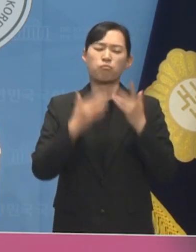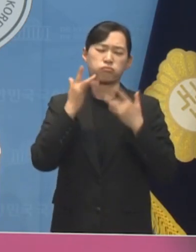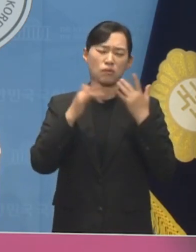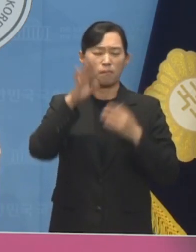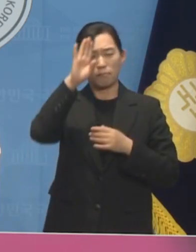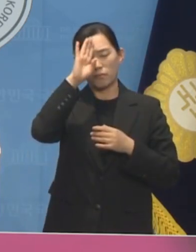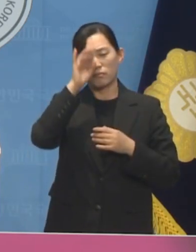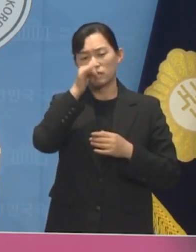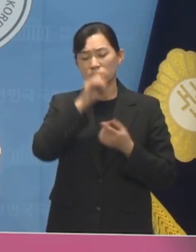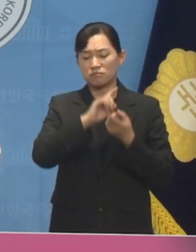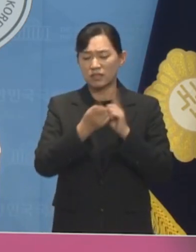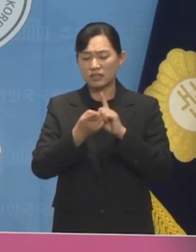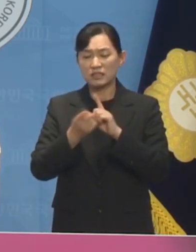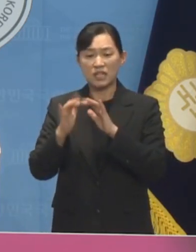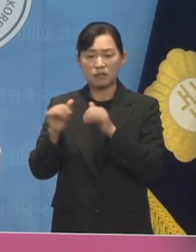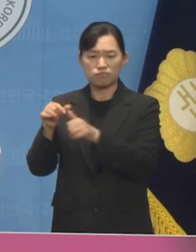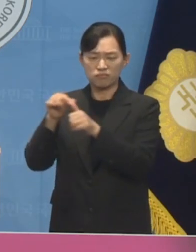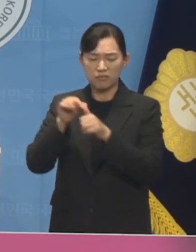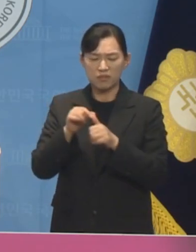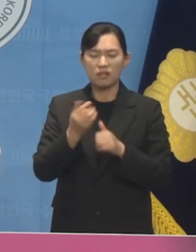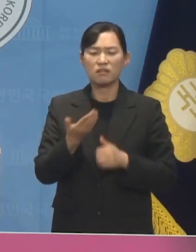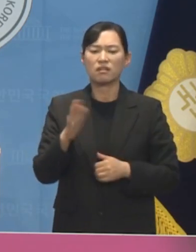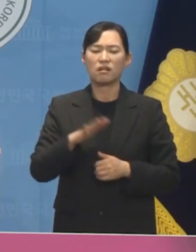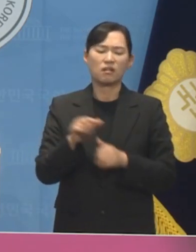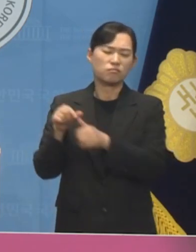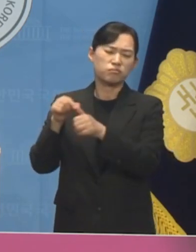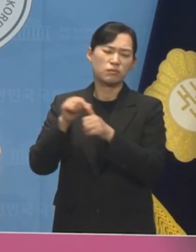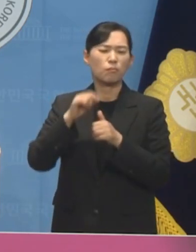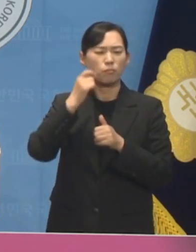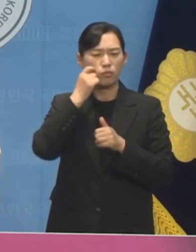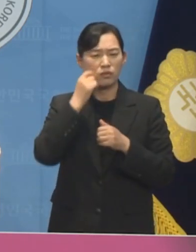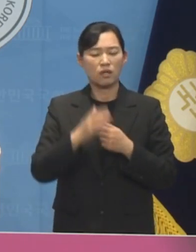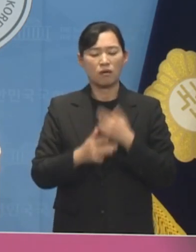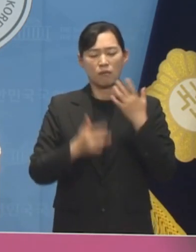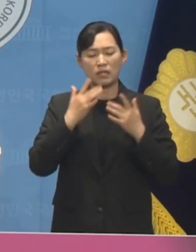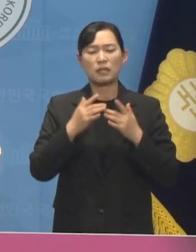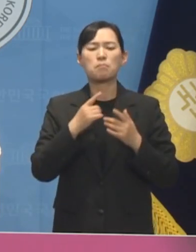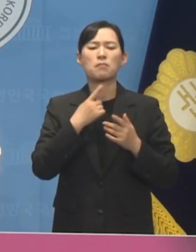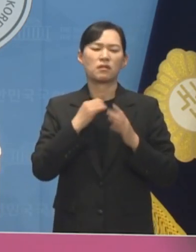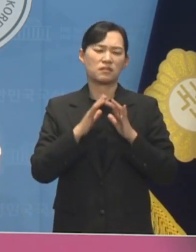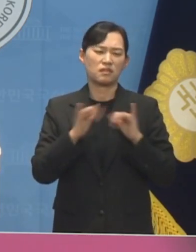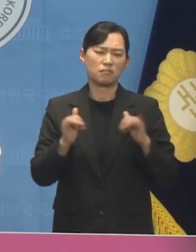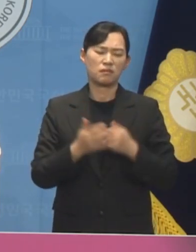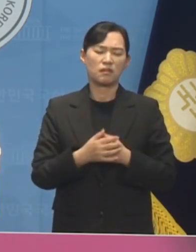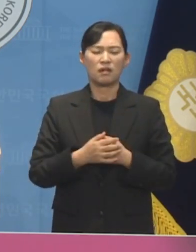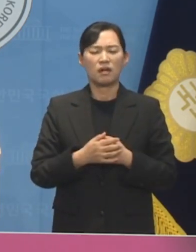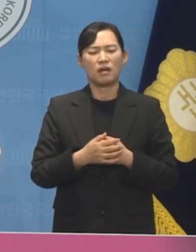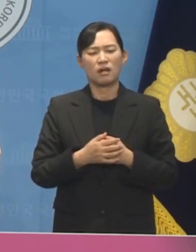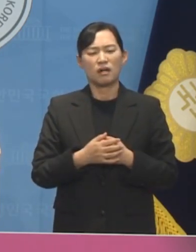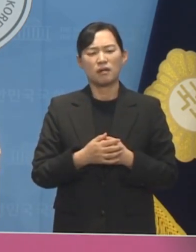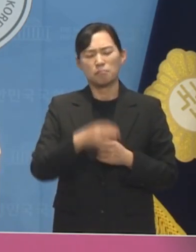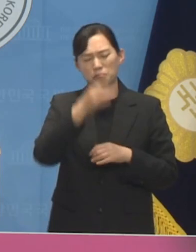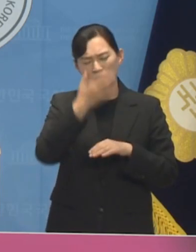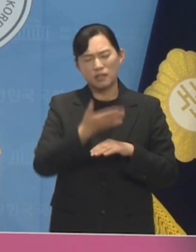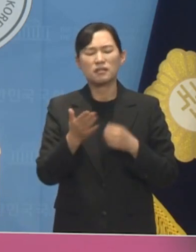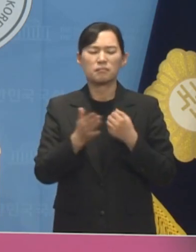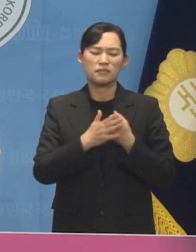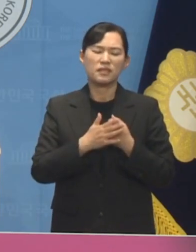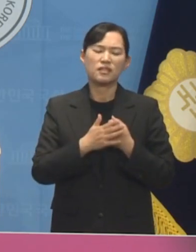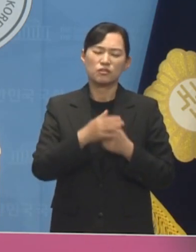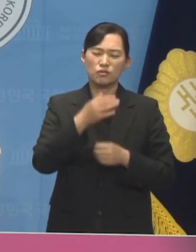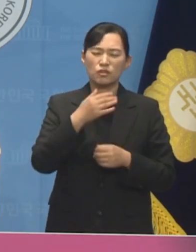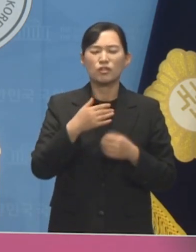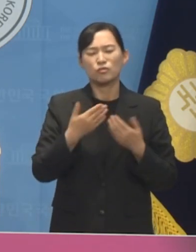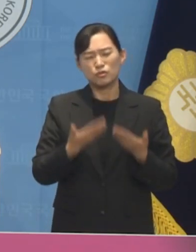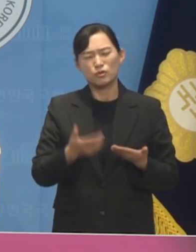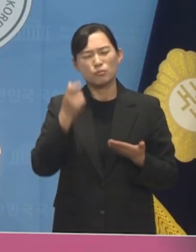대체 인력을 알아보려고 하였으나 구할 수 없었고 화상 입은 조리원은 같이 일하는 동료들에게 미안한 마음에 실수가 없다며